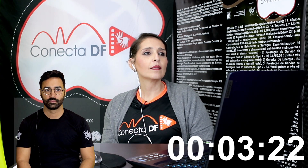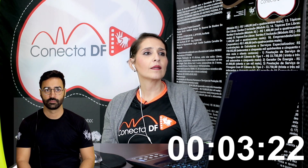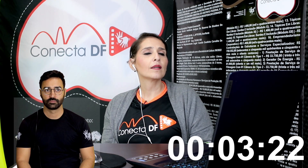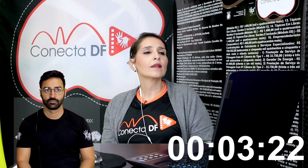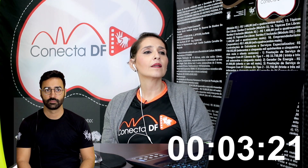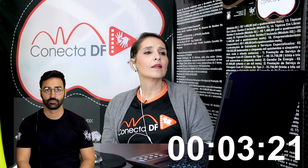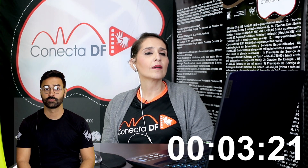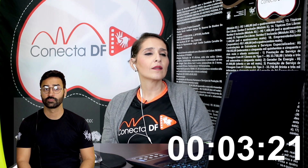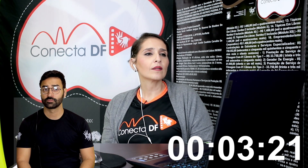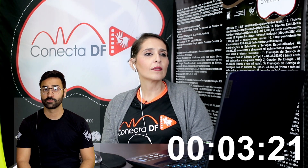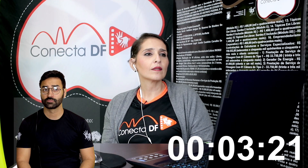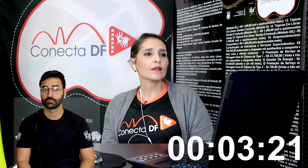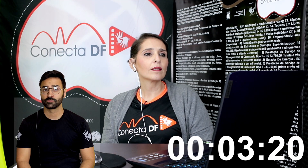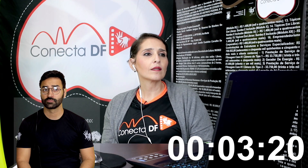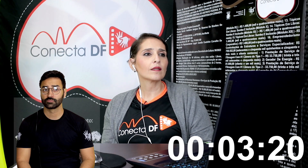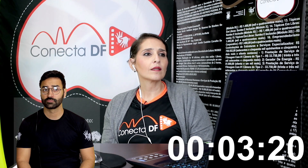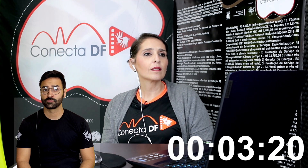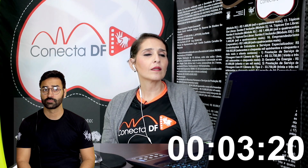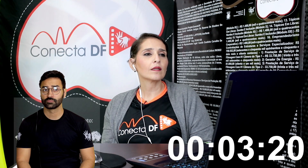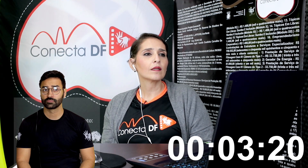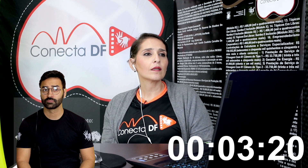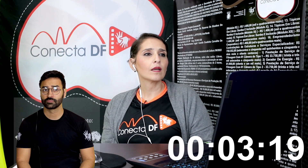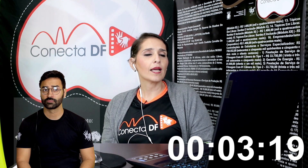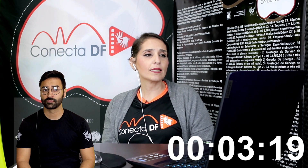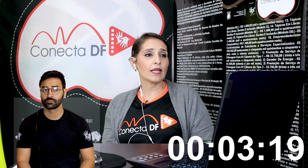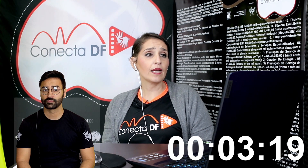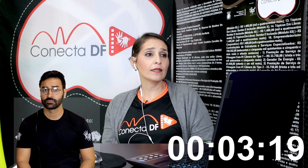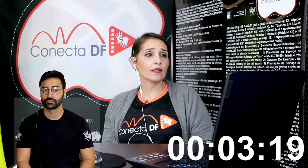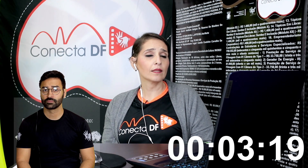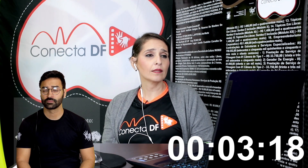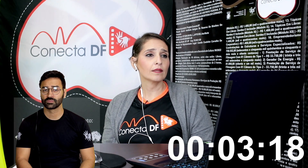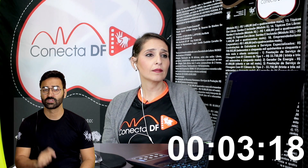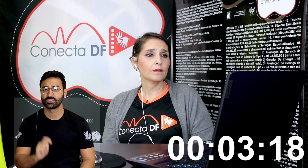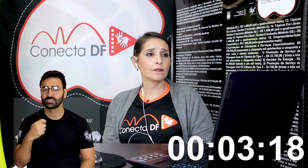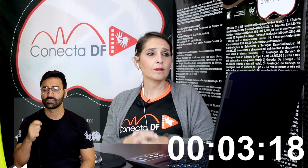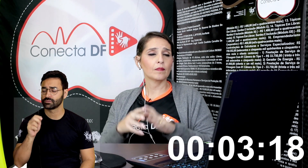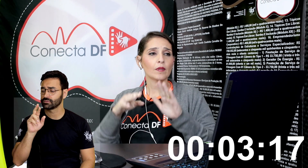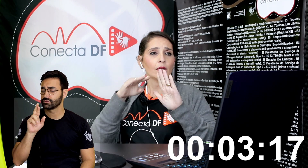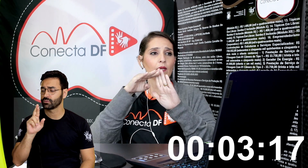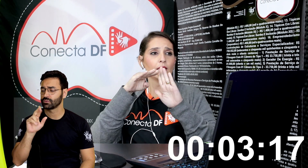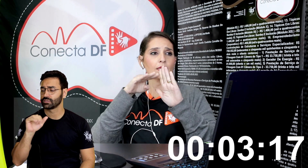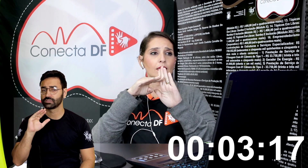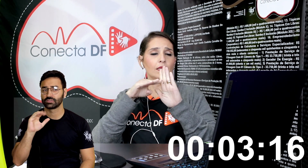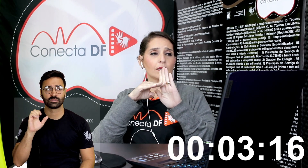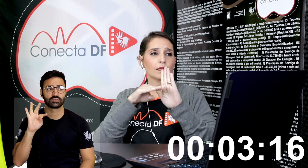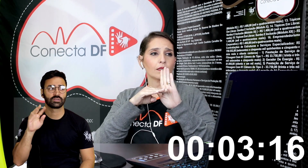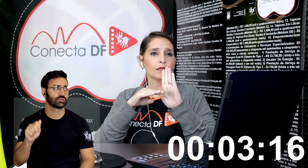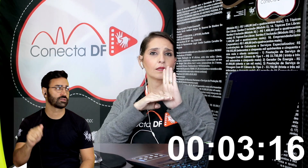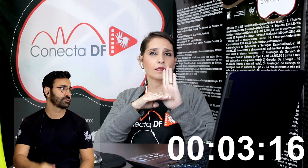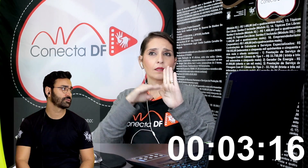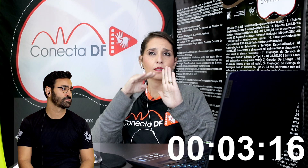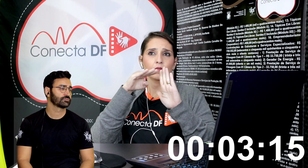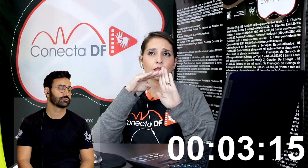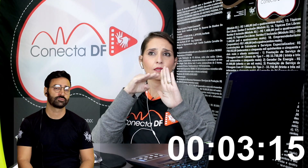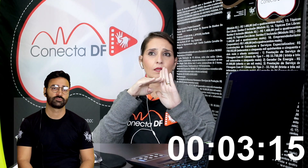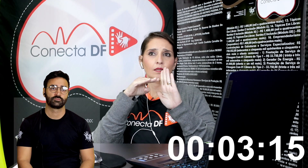Professor, por favor, sinal de receita. Minha internet está péssima. Eu Receita? Não sei se você falou. Isso, eu não estou vendo, não.